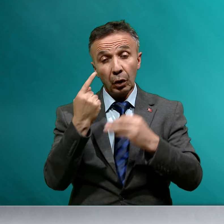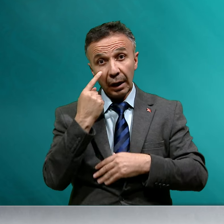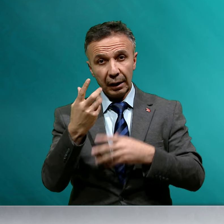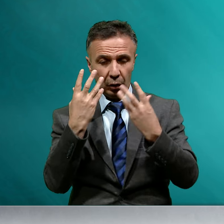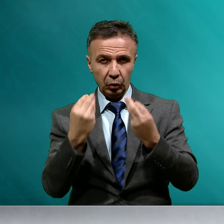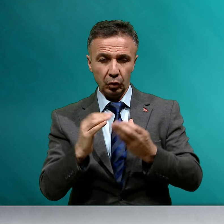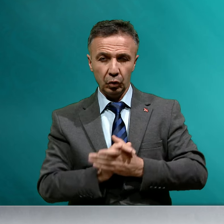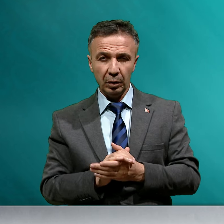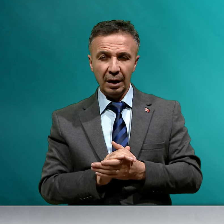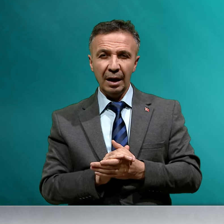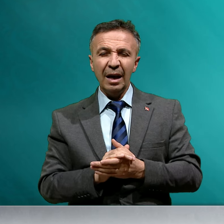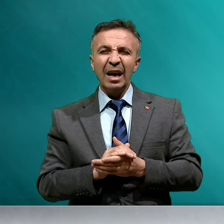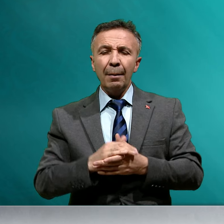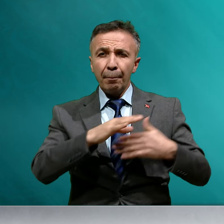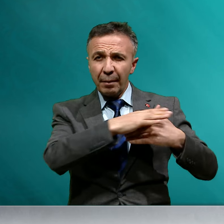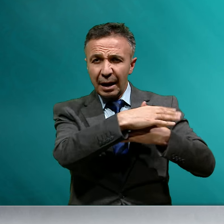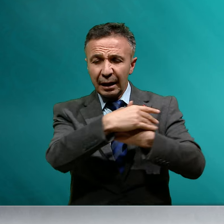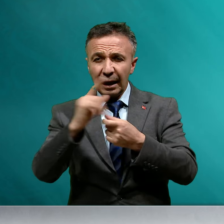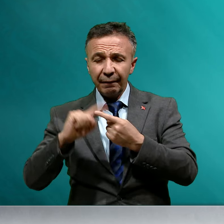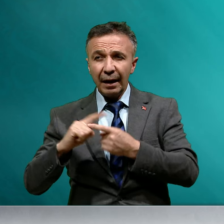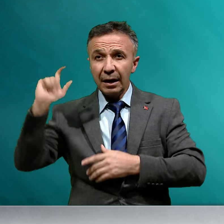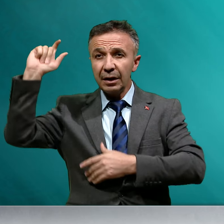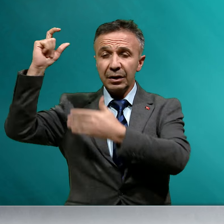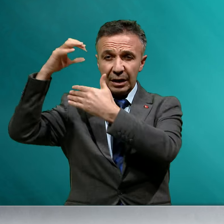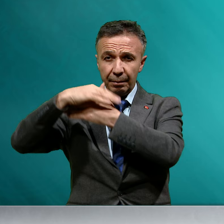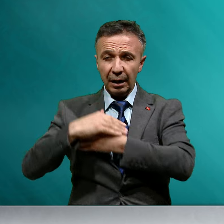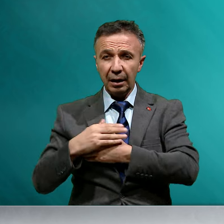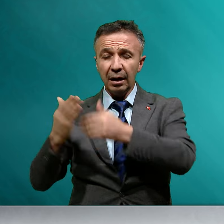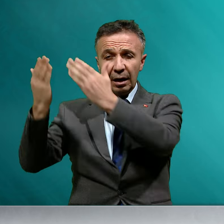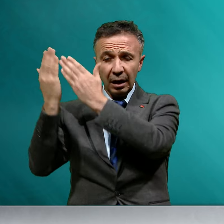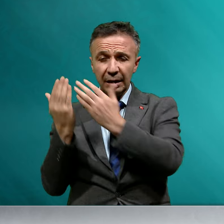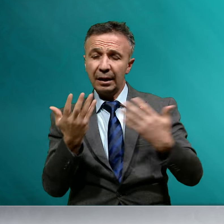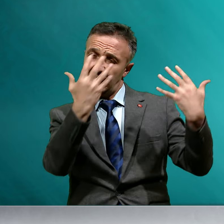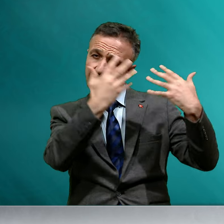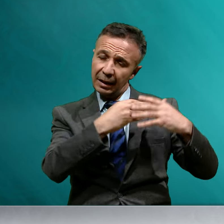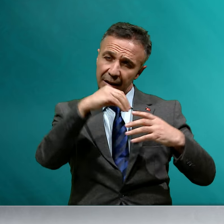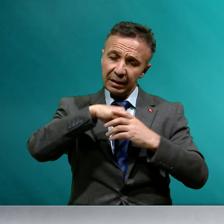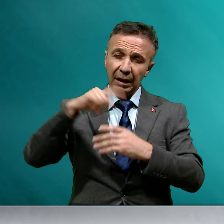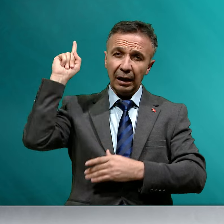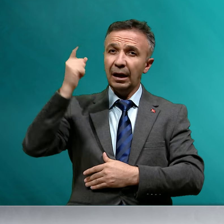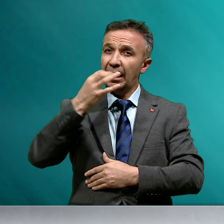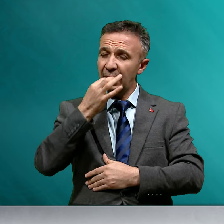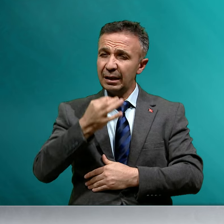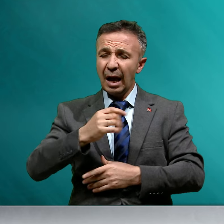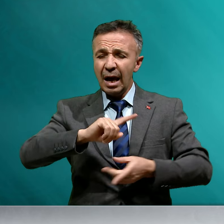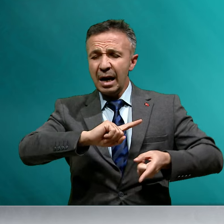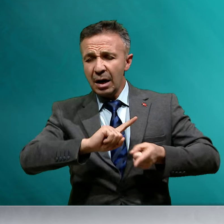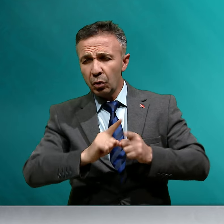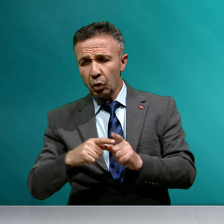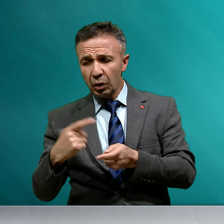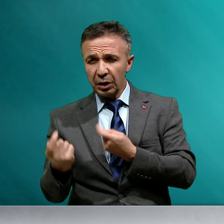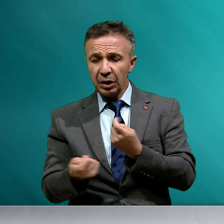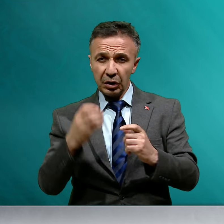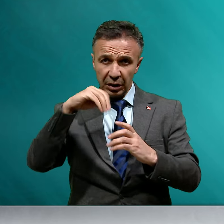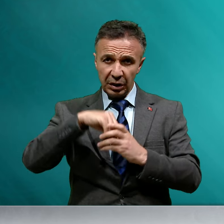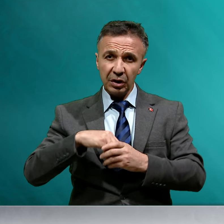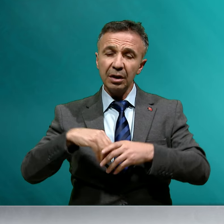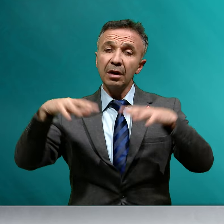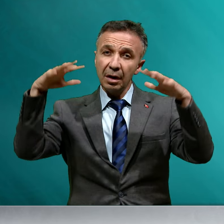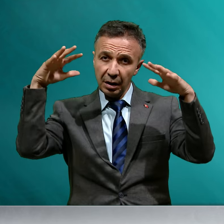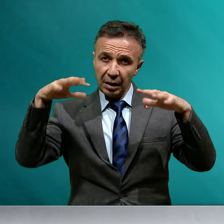ve Cebrail o gecede Rablerinin izniyle her türlü iş için inerler.